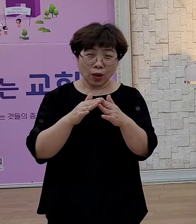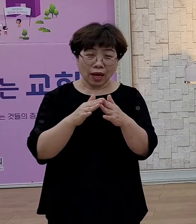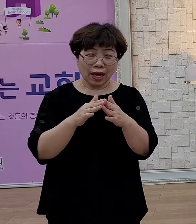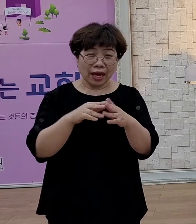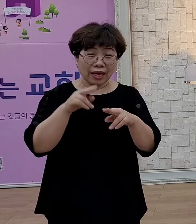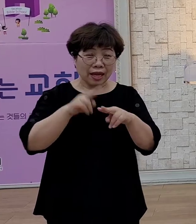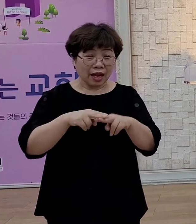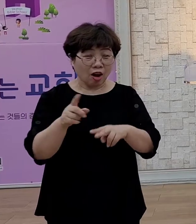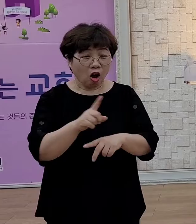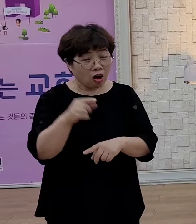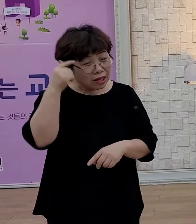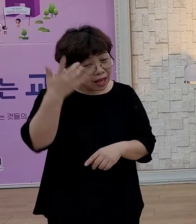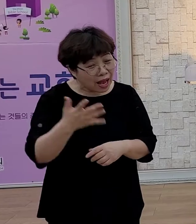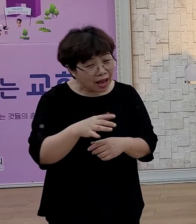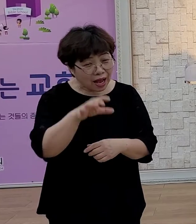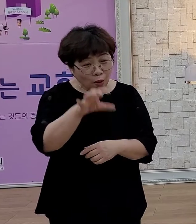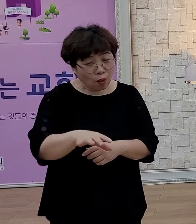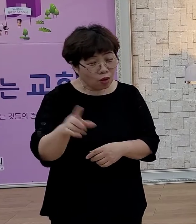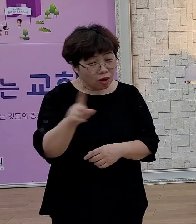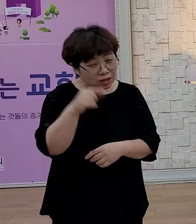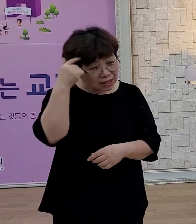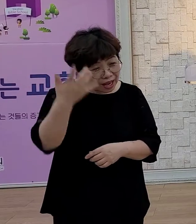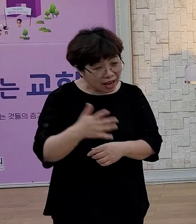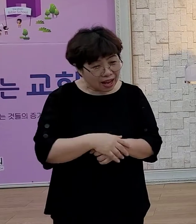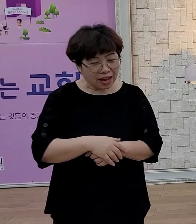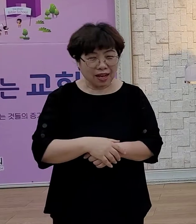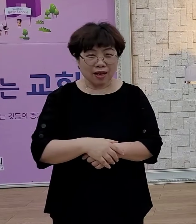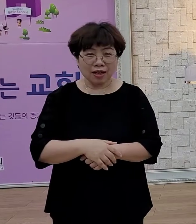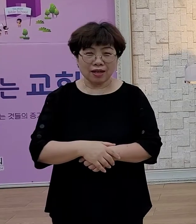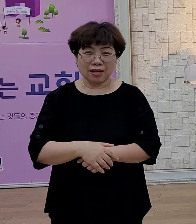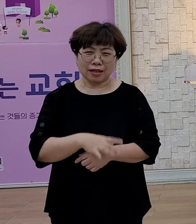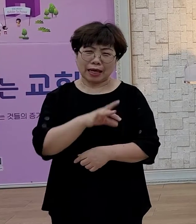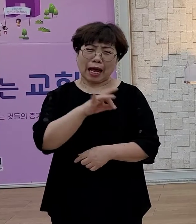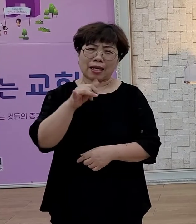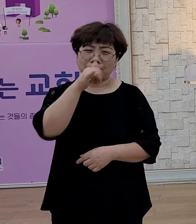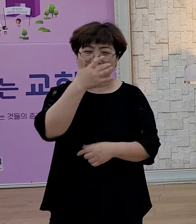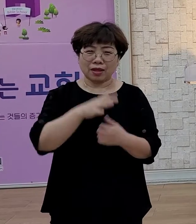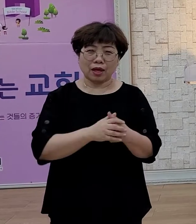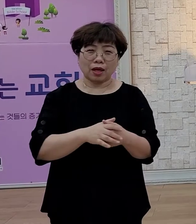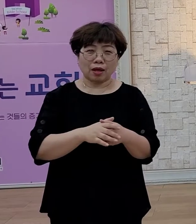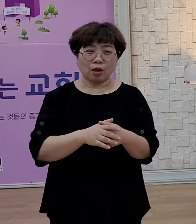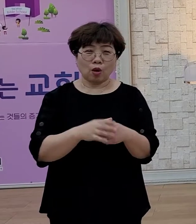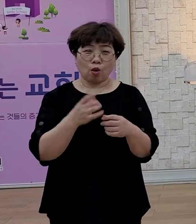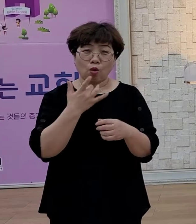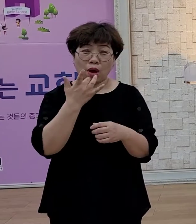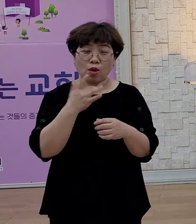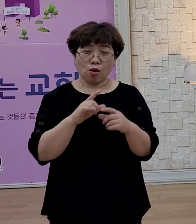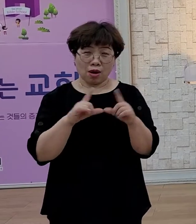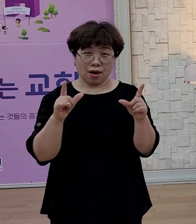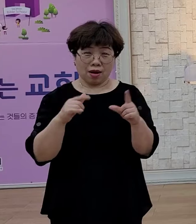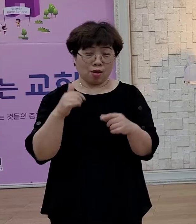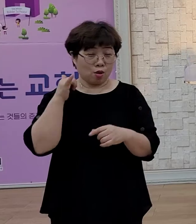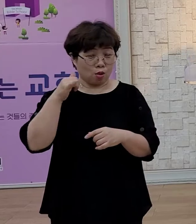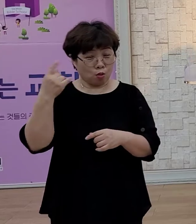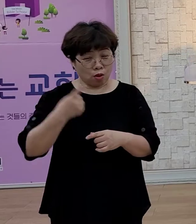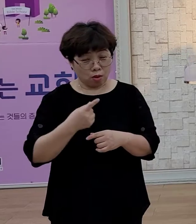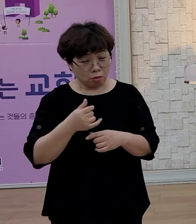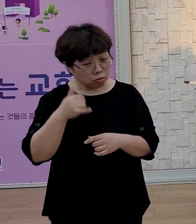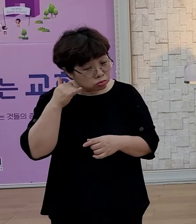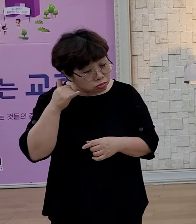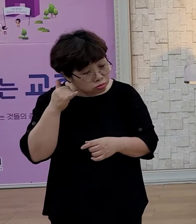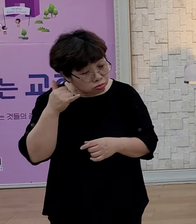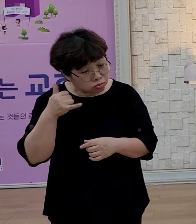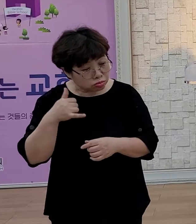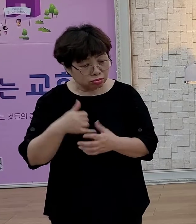어딥니까? 뭐 그런 거 물어보는 사람 거의 없어요. 근데 이번에 이제 전화를 오길래 딱 받았는데 핸드폰 번호인 거예요.